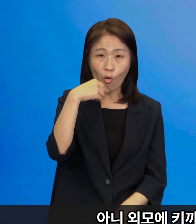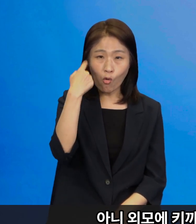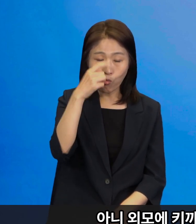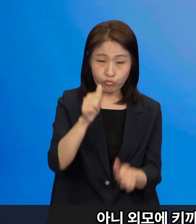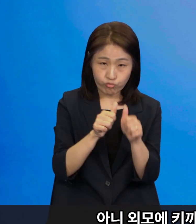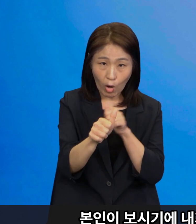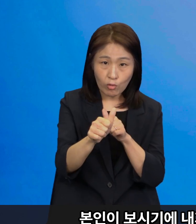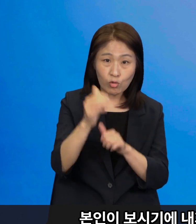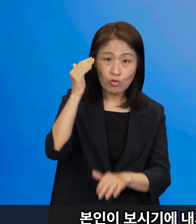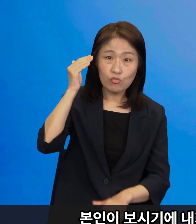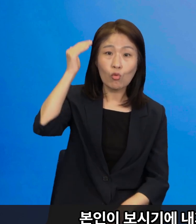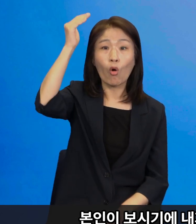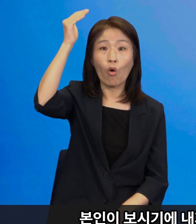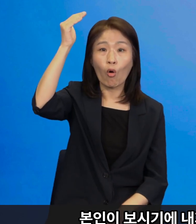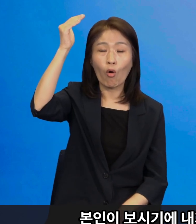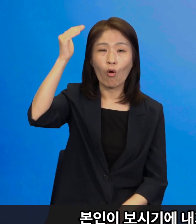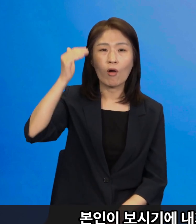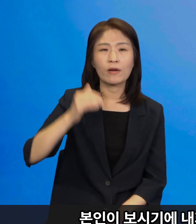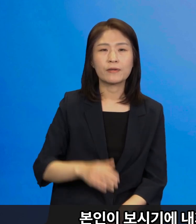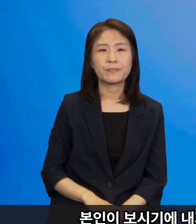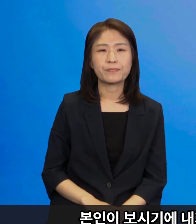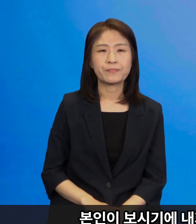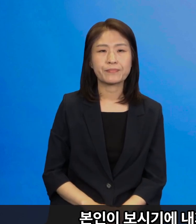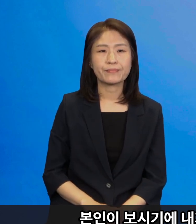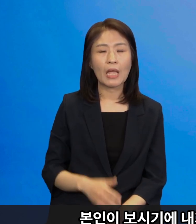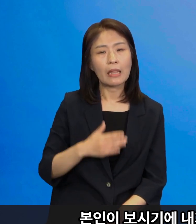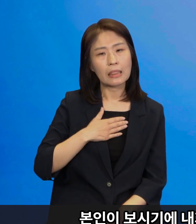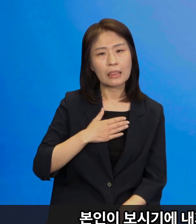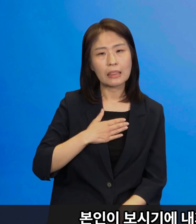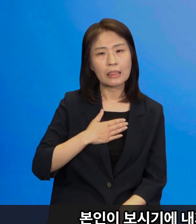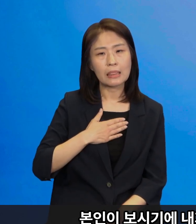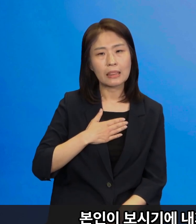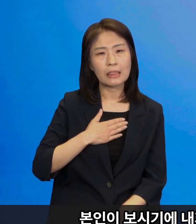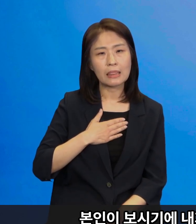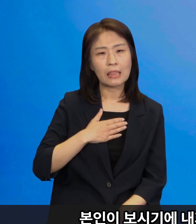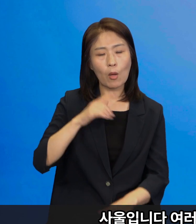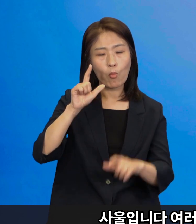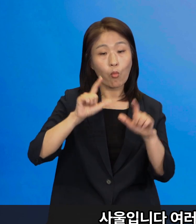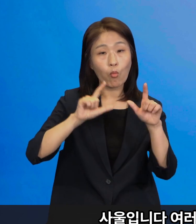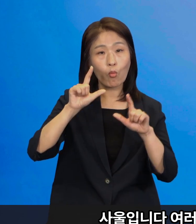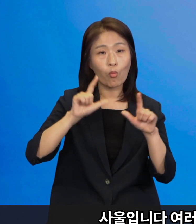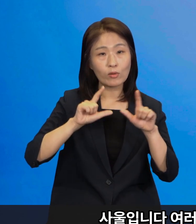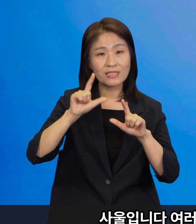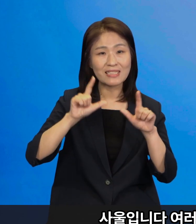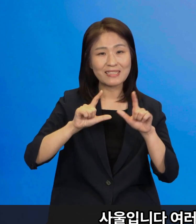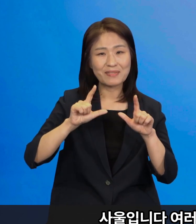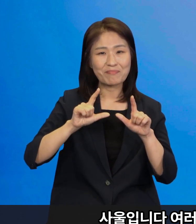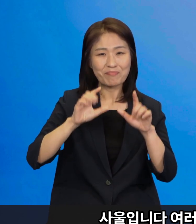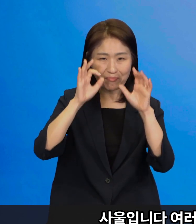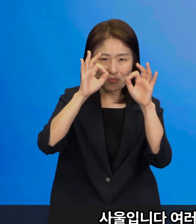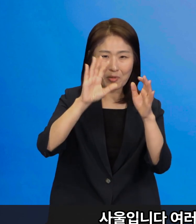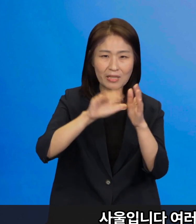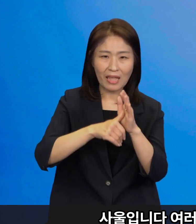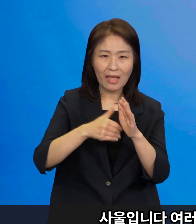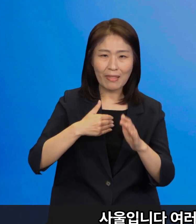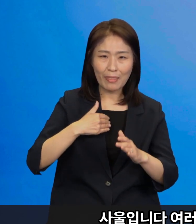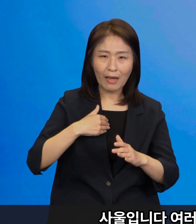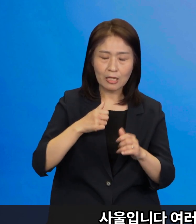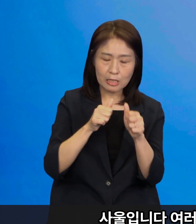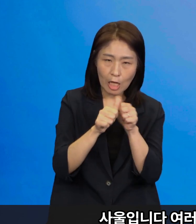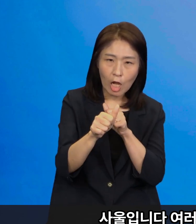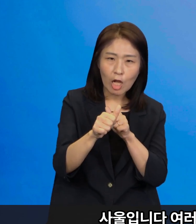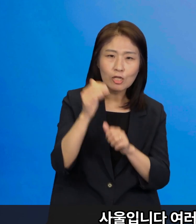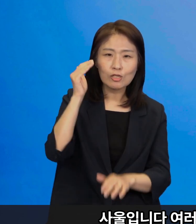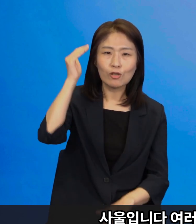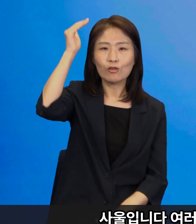어떡하자는 거예요. 본인이 보시기에 내가 키가 한 180이 넘고 잘생겼다. 사울입니다. 여러분들이 별로